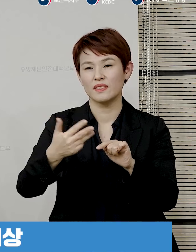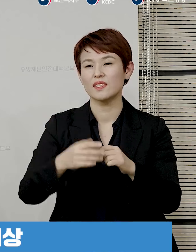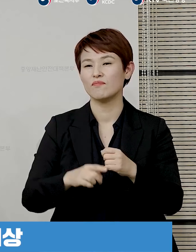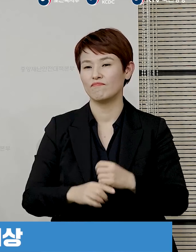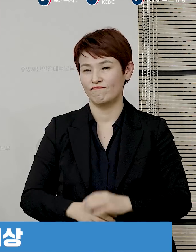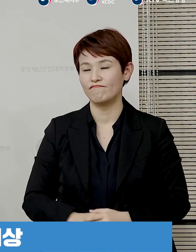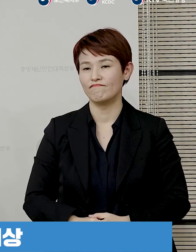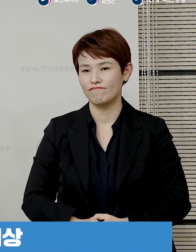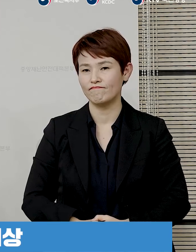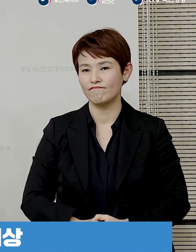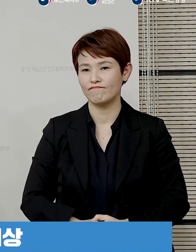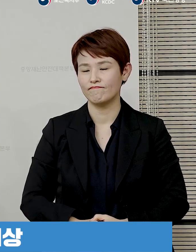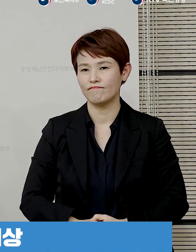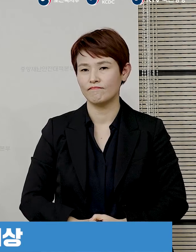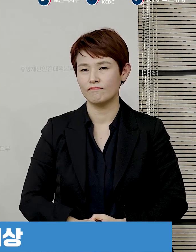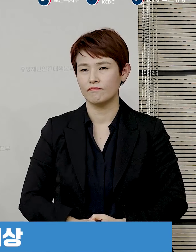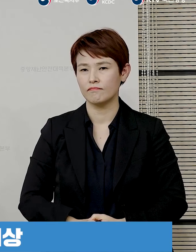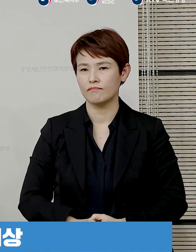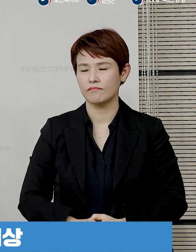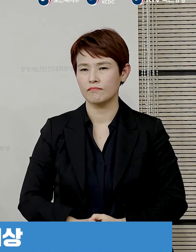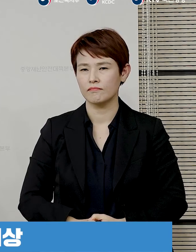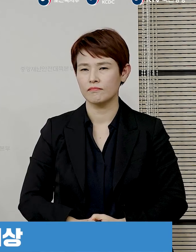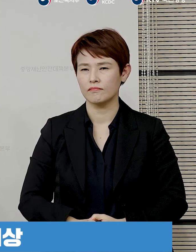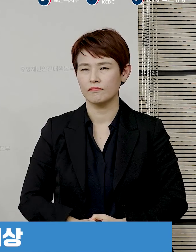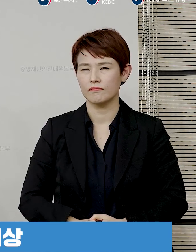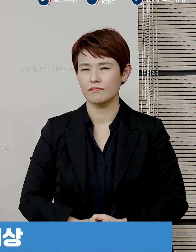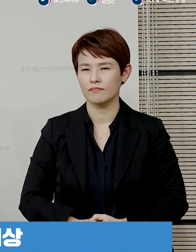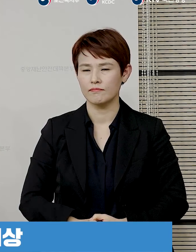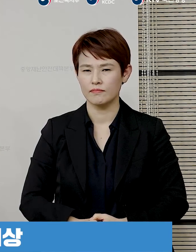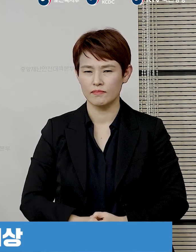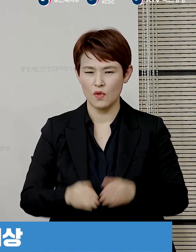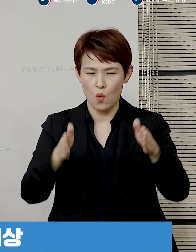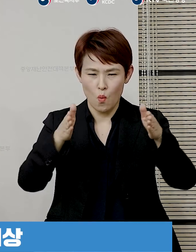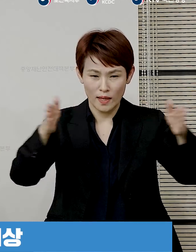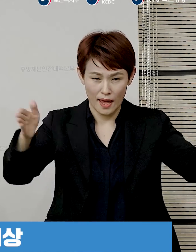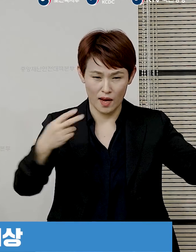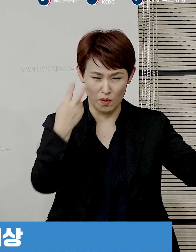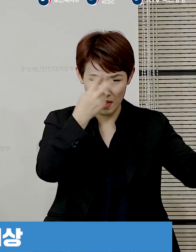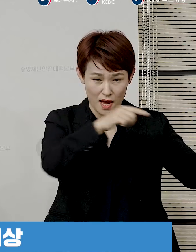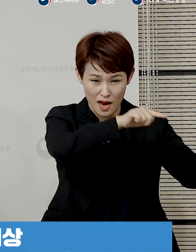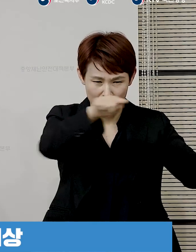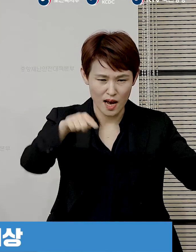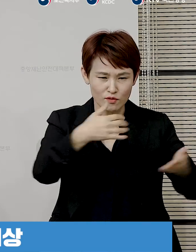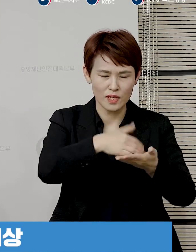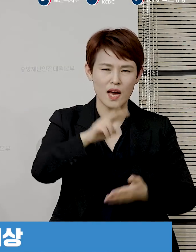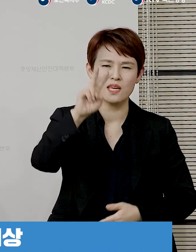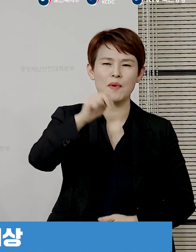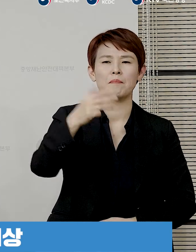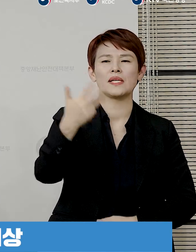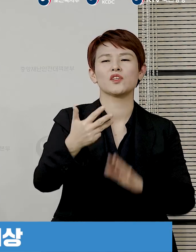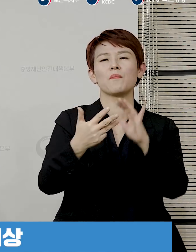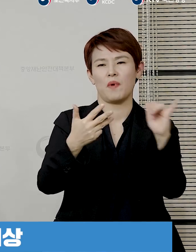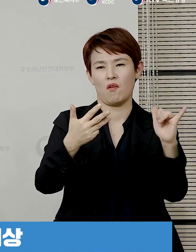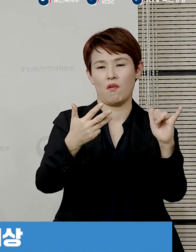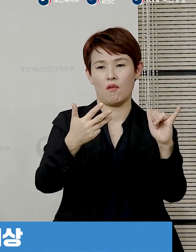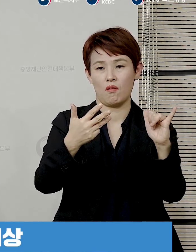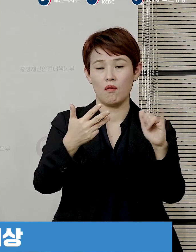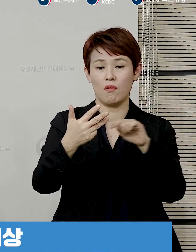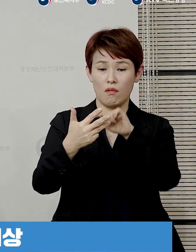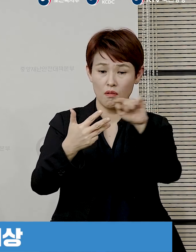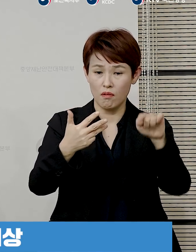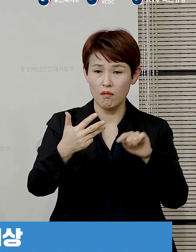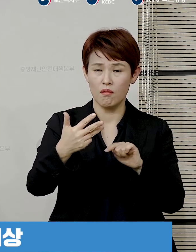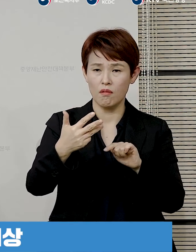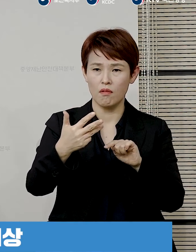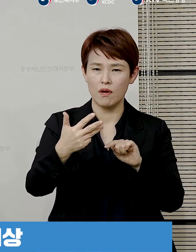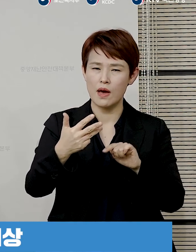인원을 추계를 저희가 한 겁니다. 이게 거의 최대치로 발생할 수 있는 수치이기 때문에 28,000명